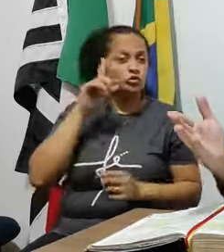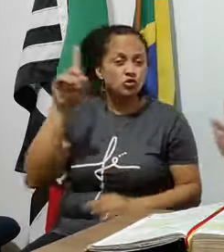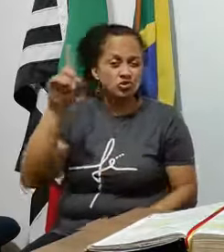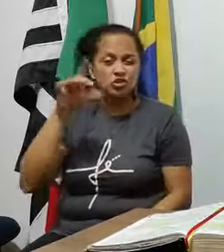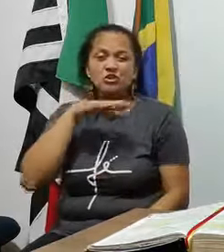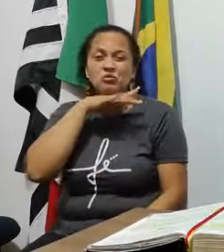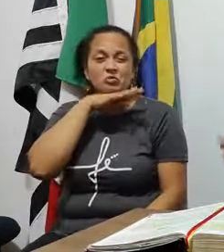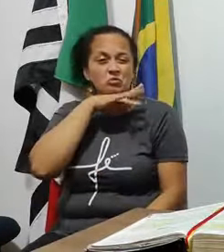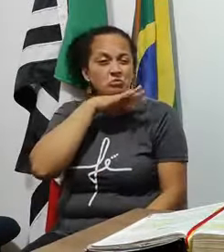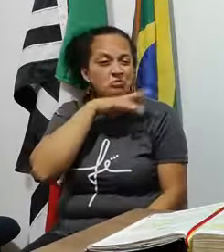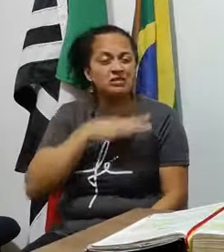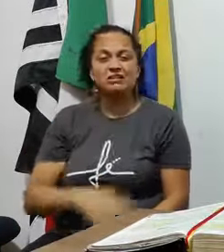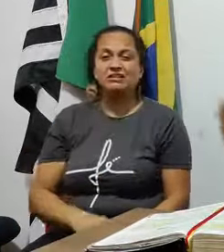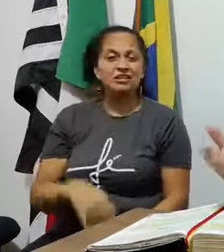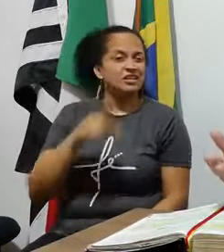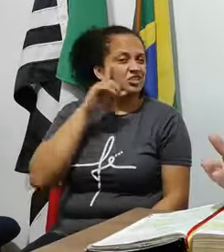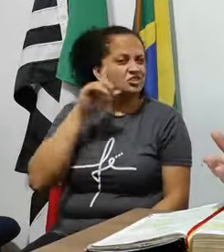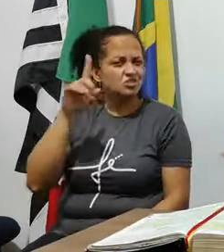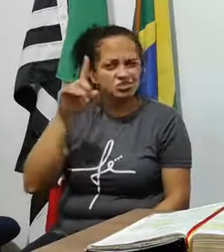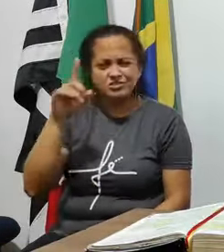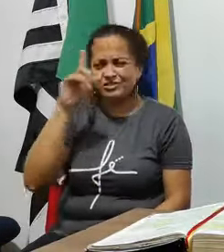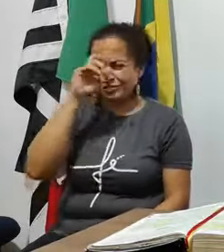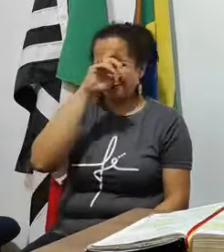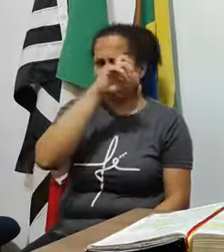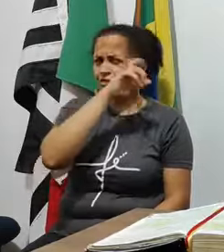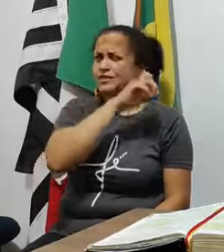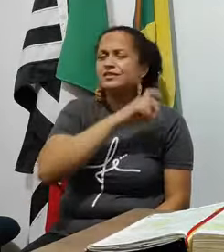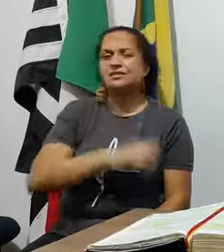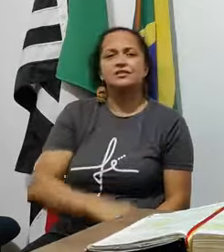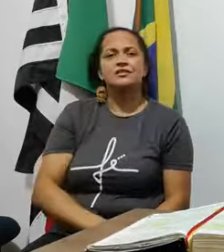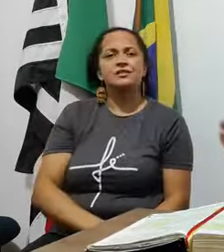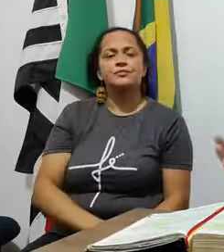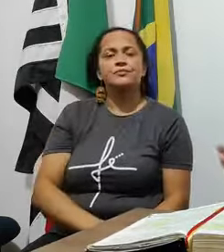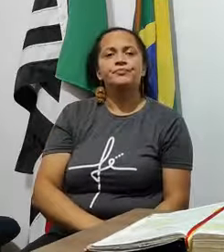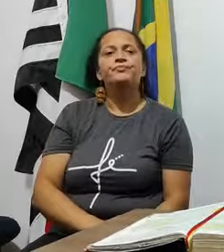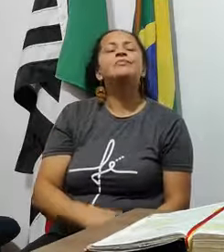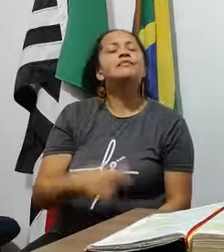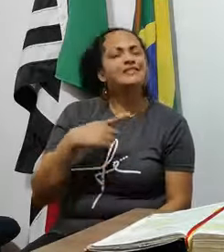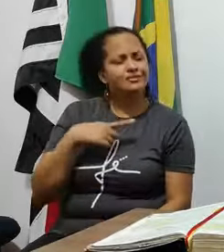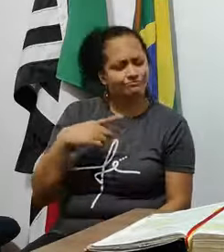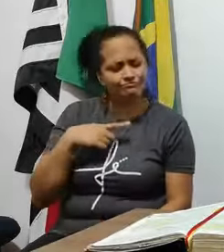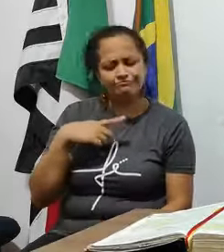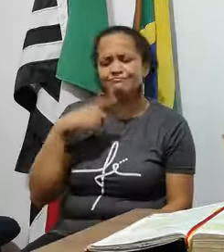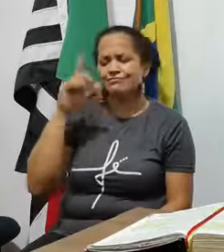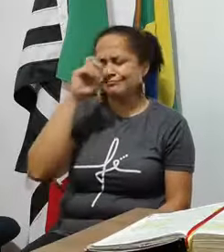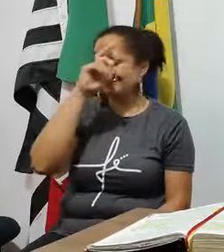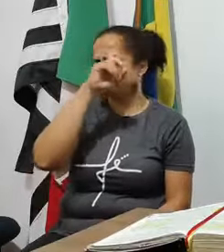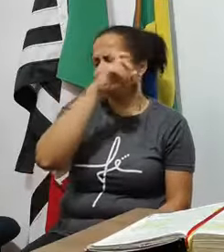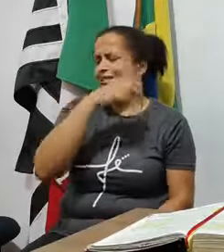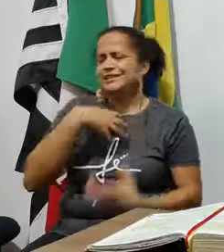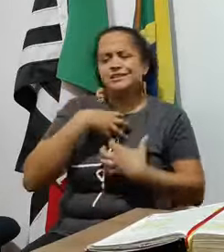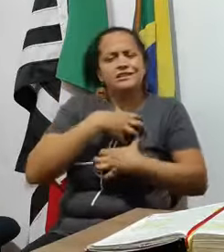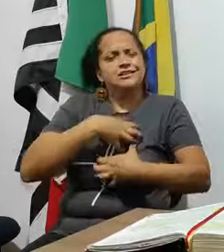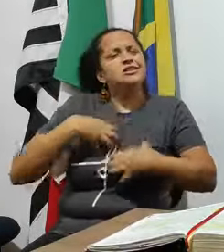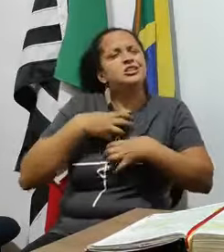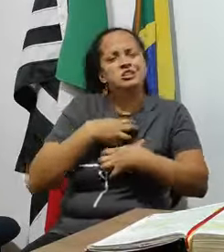né? Todos nós temos o dia mau. Momento de dificuldade, momento de